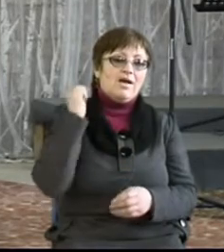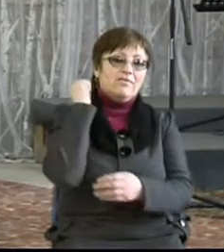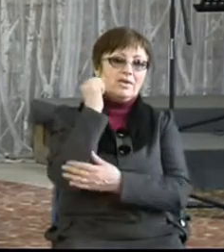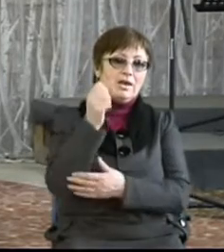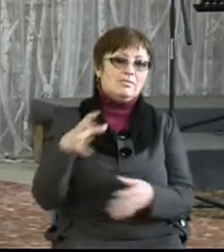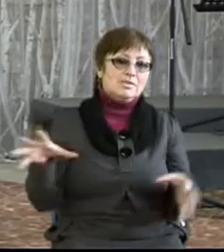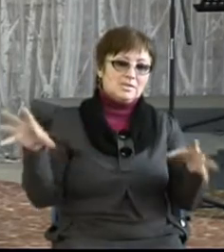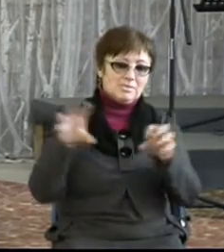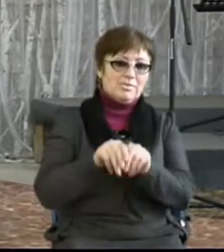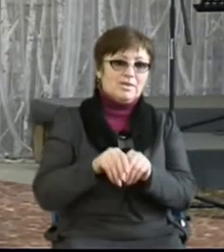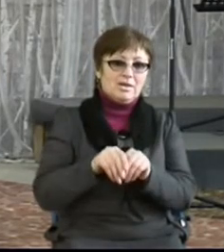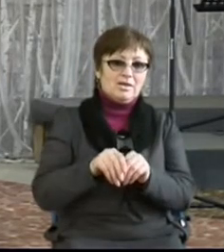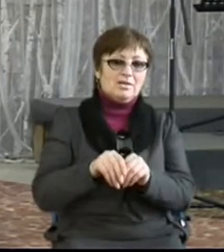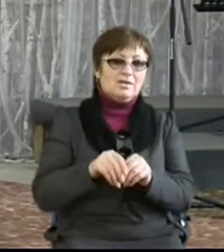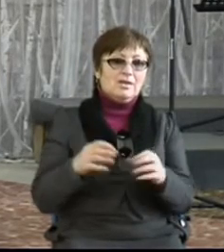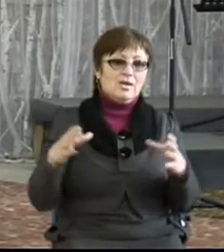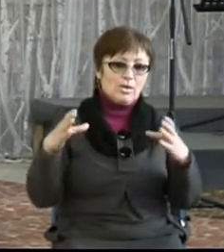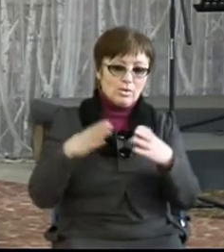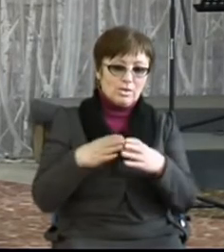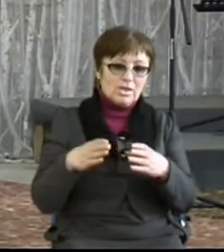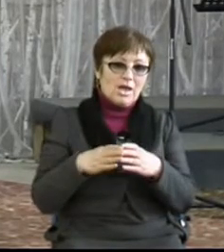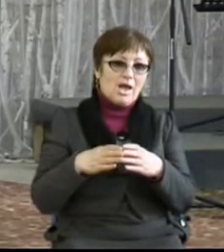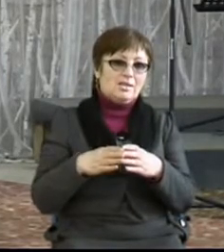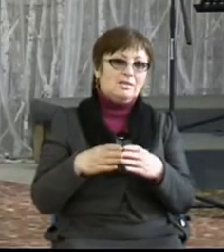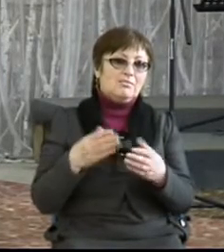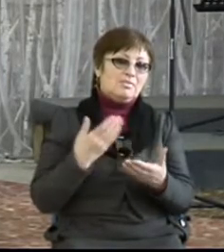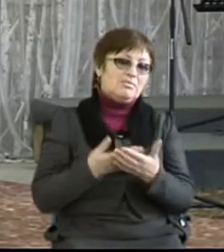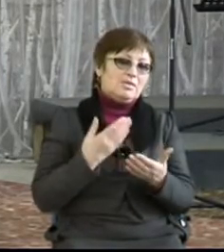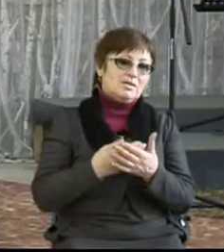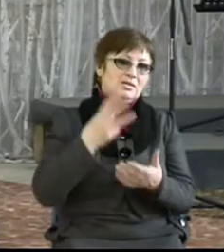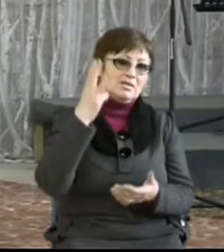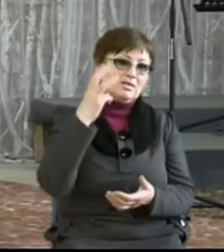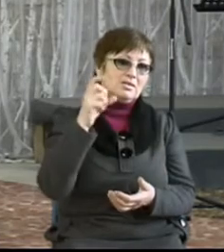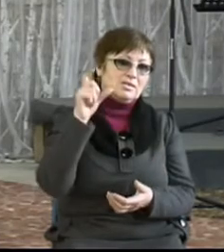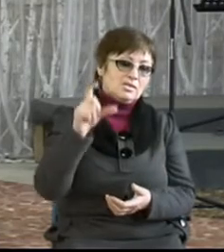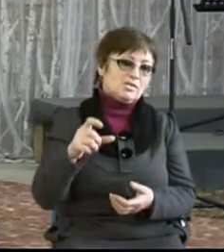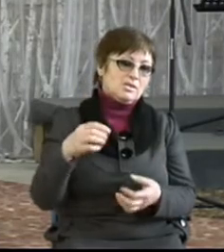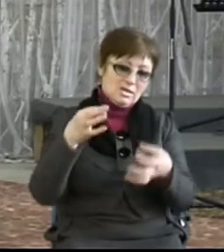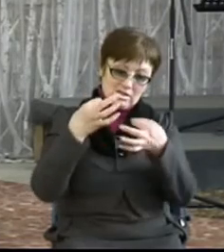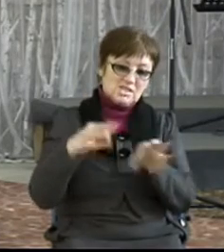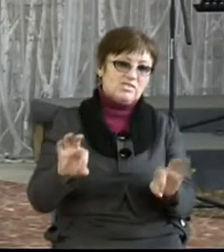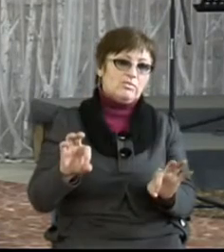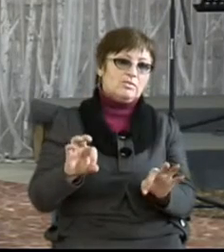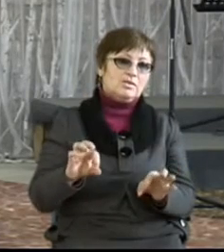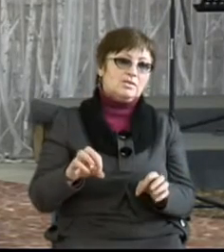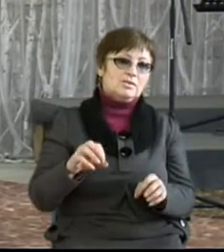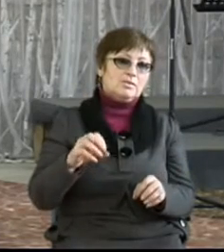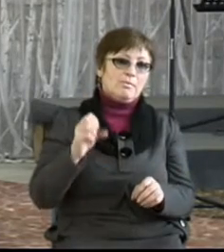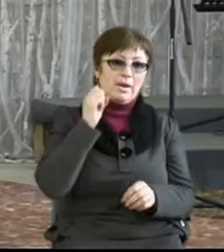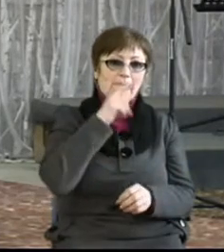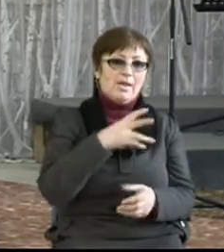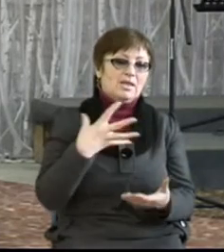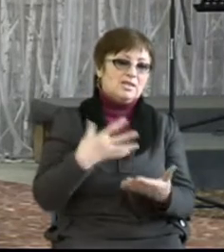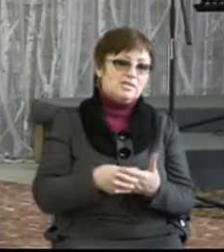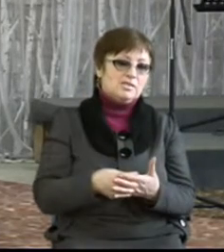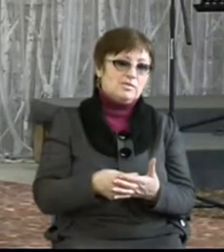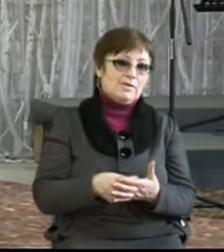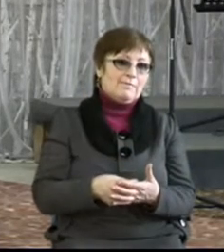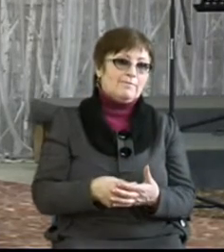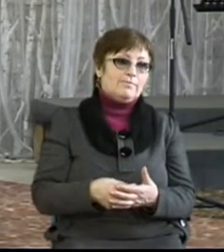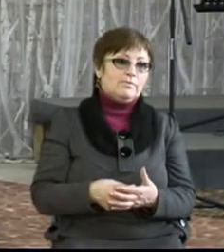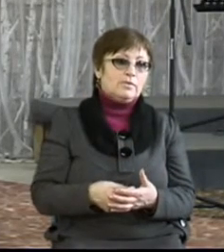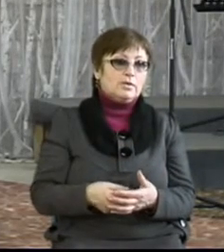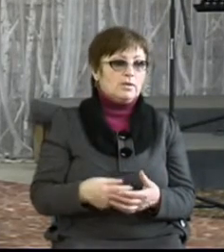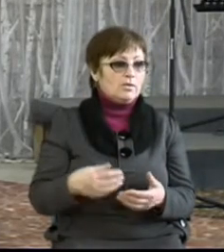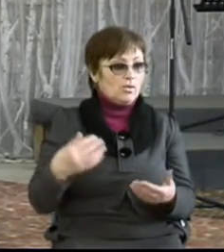300 человек или сколько-то, не помню точно сейчас, и идет, освобождает Лота. То есть мы видим, что также он проходит